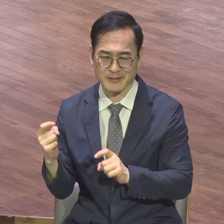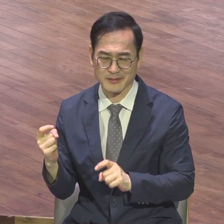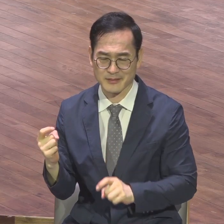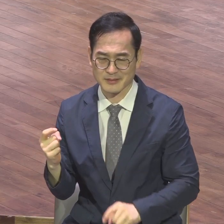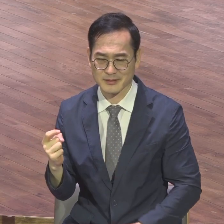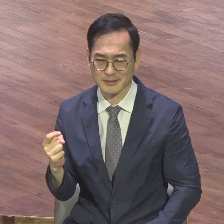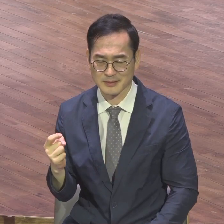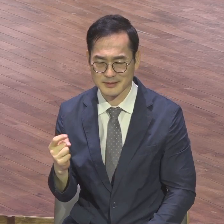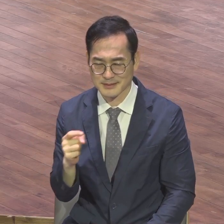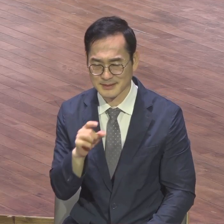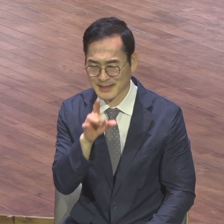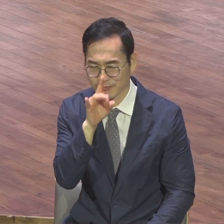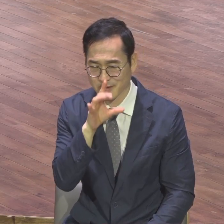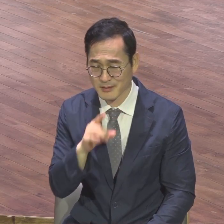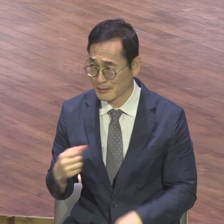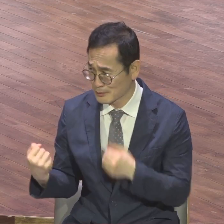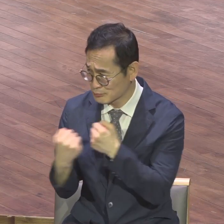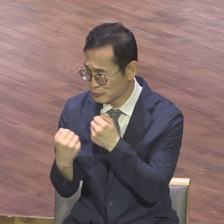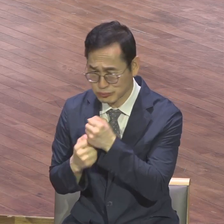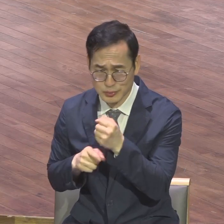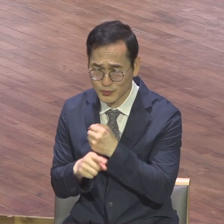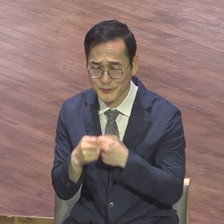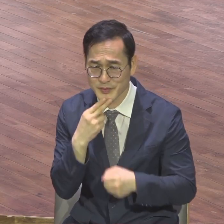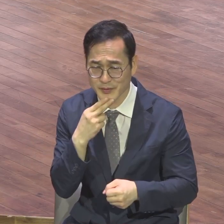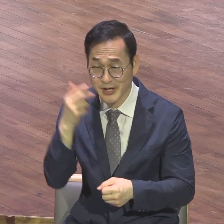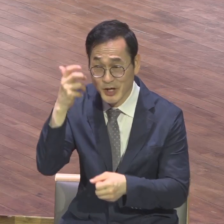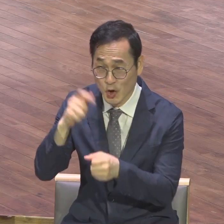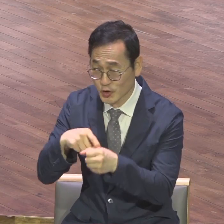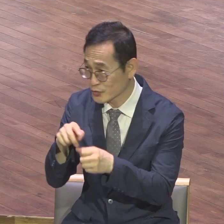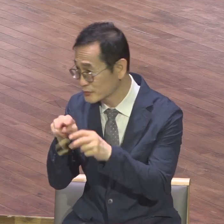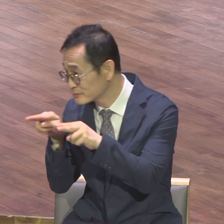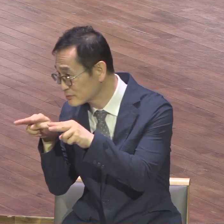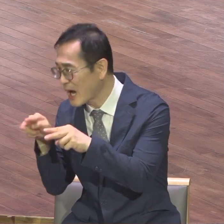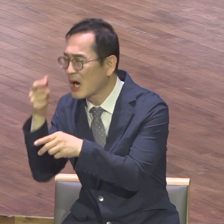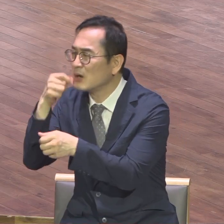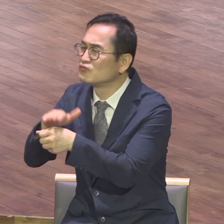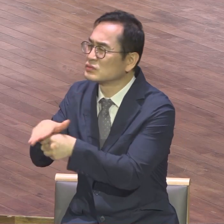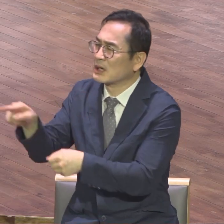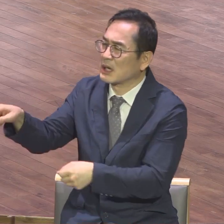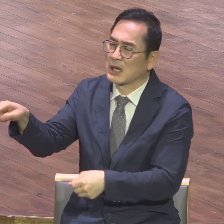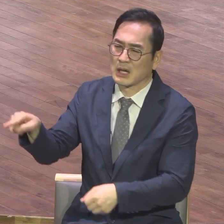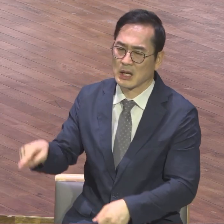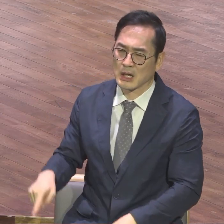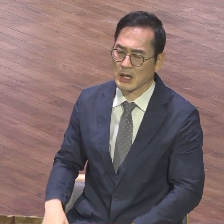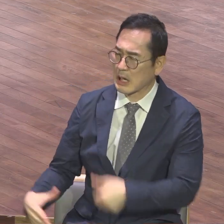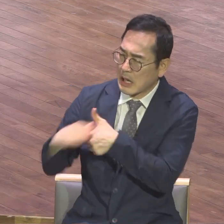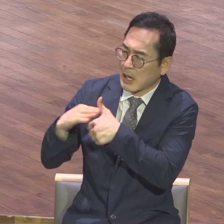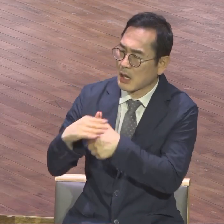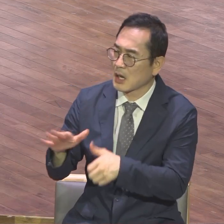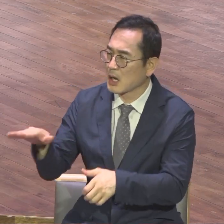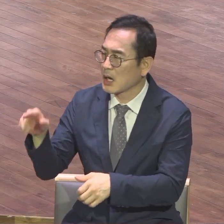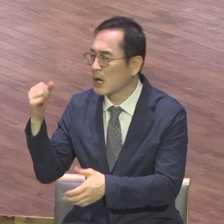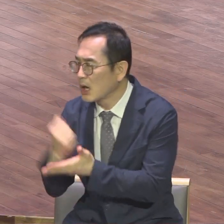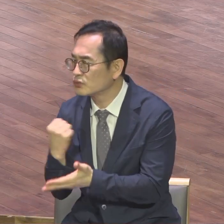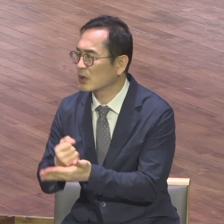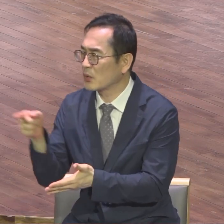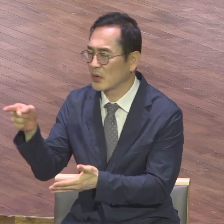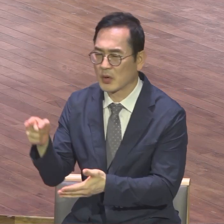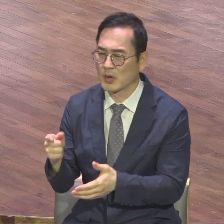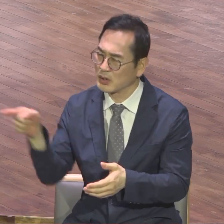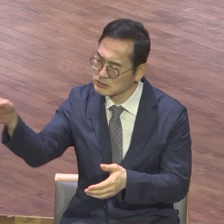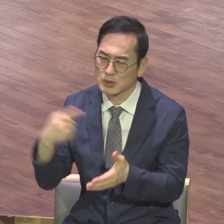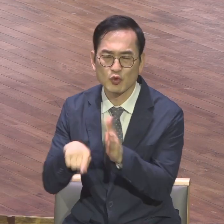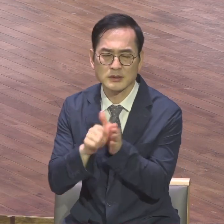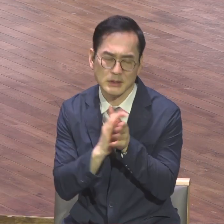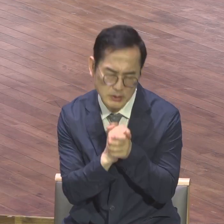그래서 여러분 뭐 싸울 일이 뭐가 있어요? 영적으로 바라보면. 아이고, 영적으로 바라보면, 나를 바라보고 상대를 바라보면 싸울